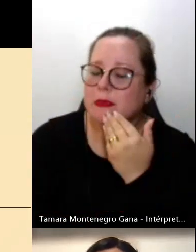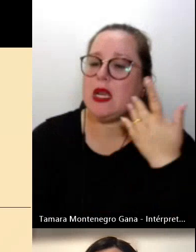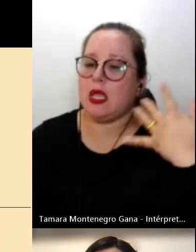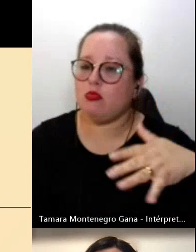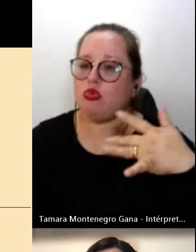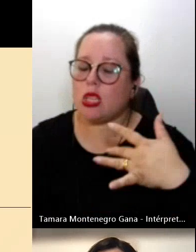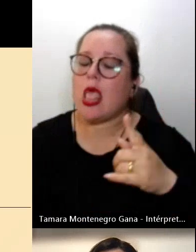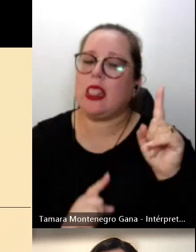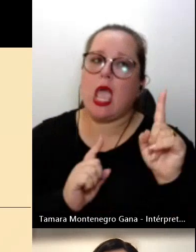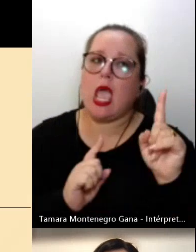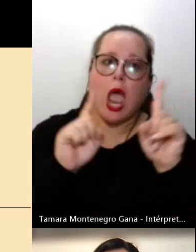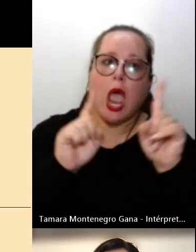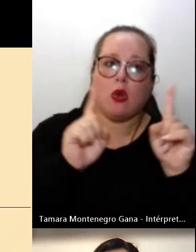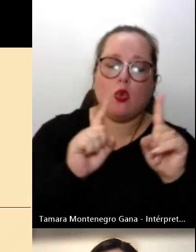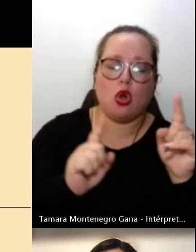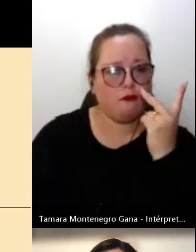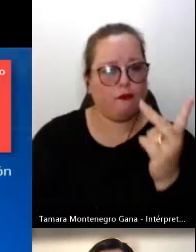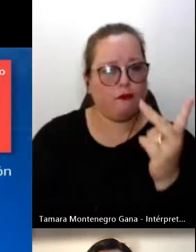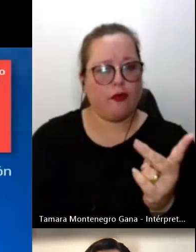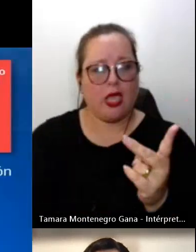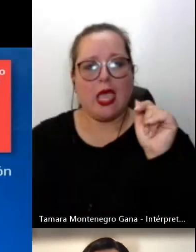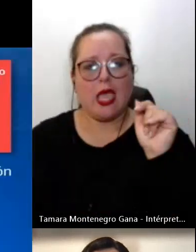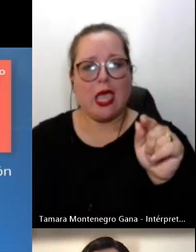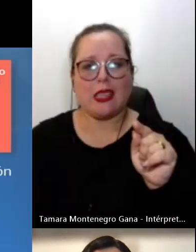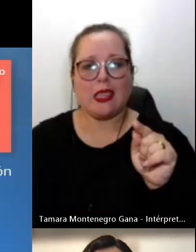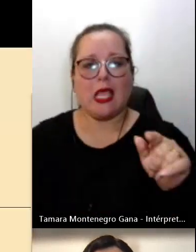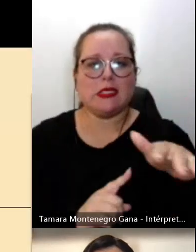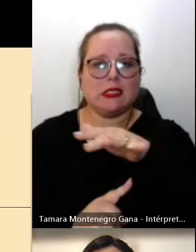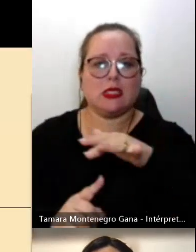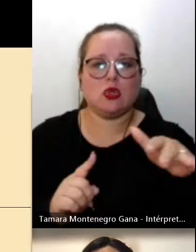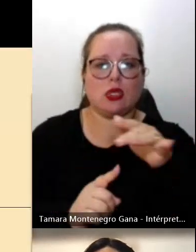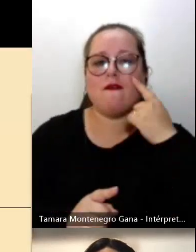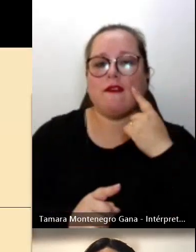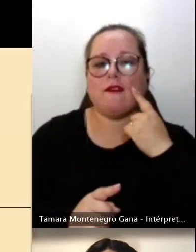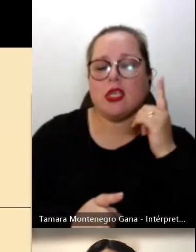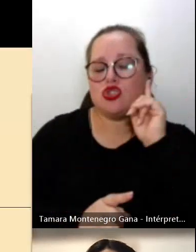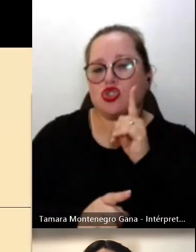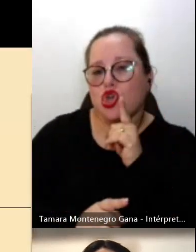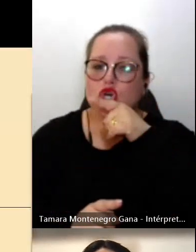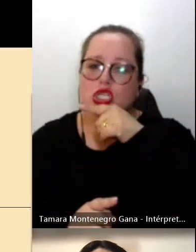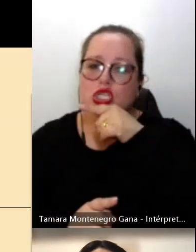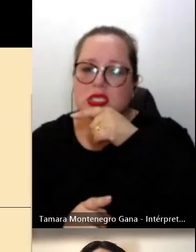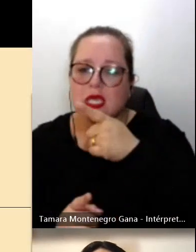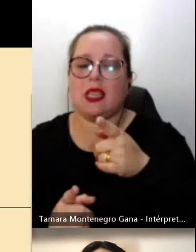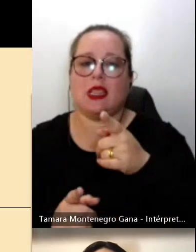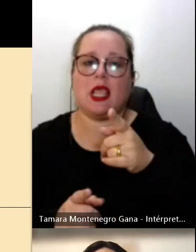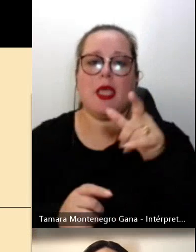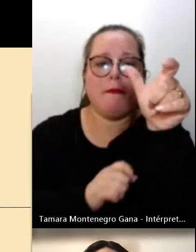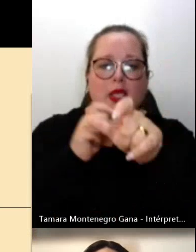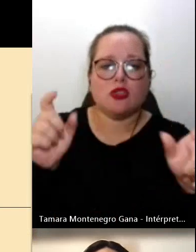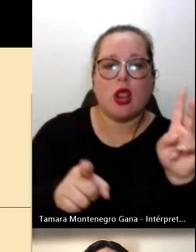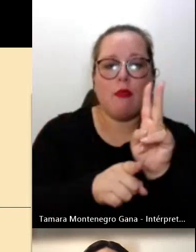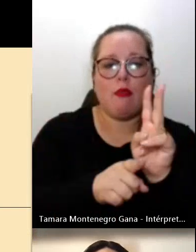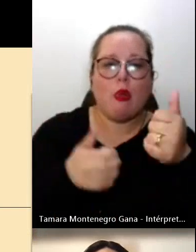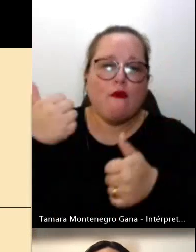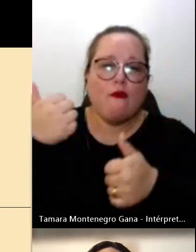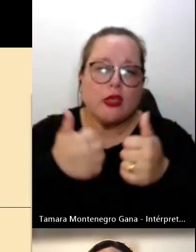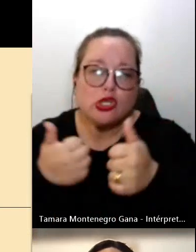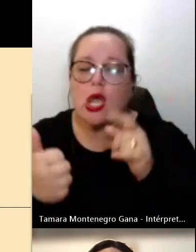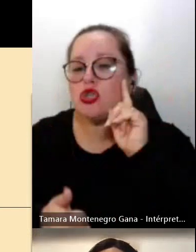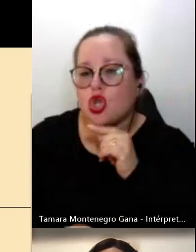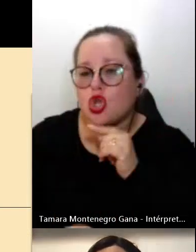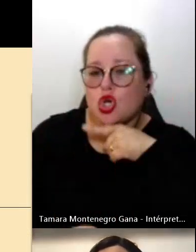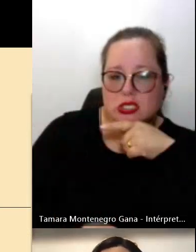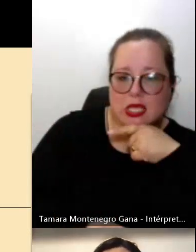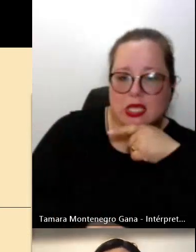dado cuenta de que en esta interacción entre sordos y oyentes, profesionales sordos y oyentes, se